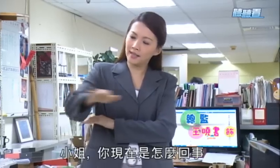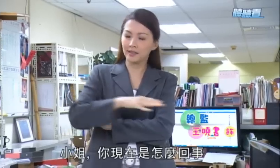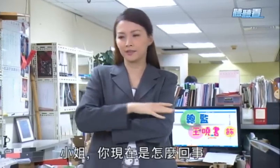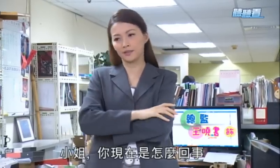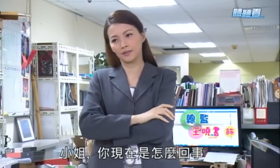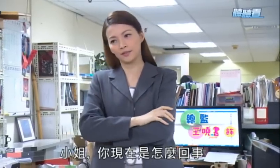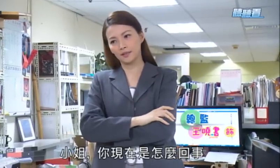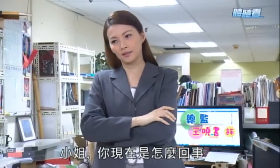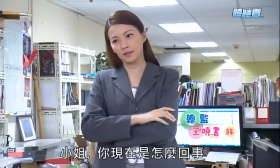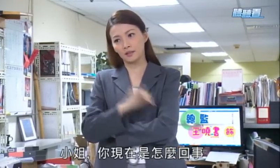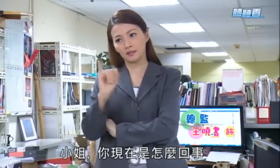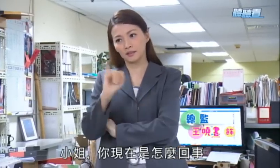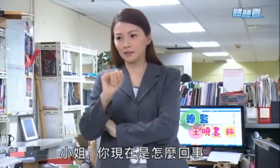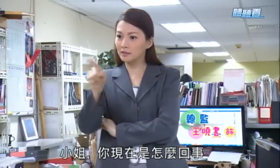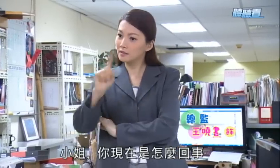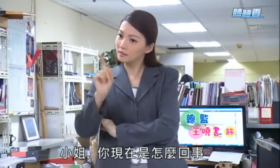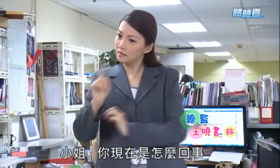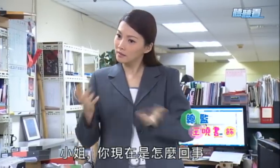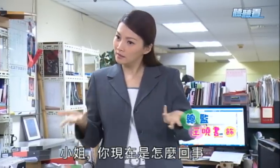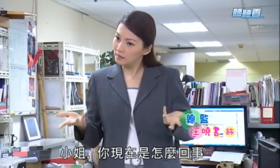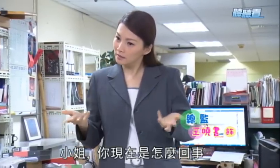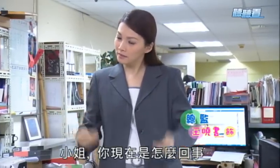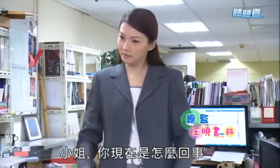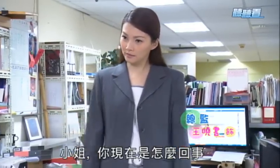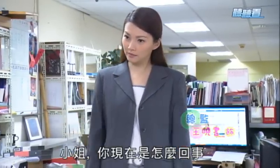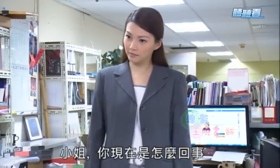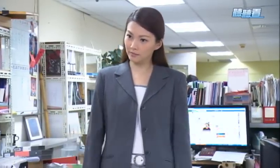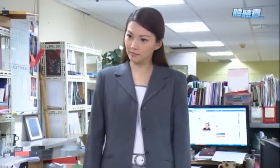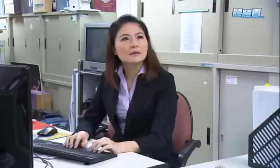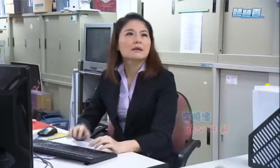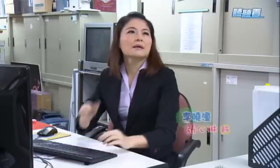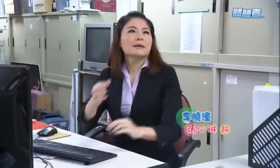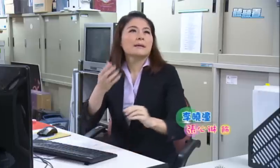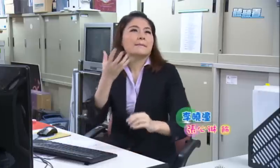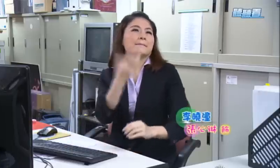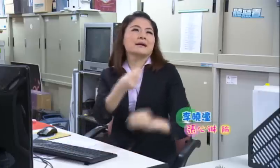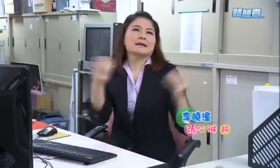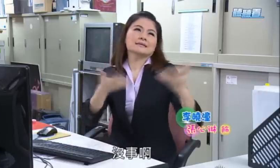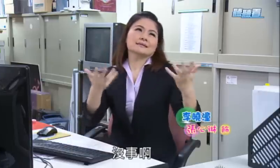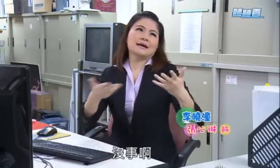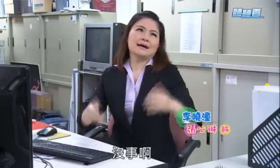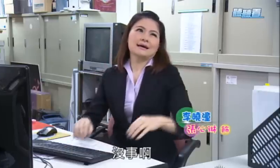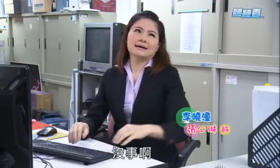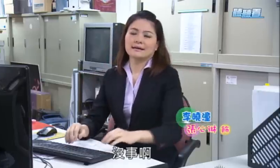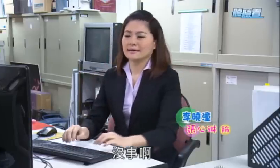小姐，你现在是怎么回事？没事啊。